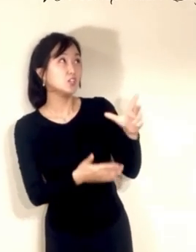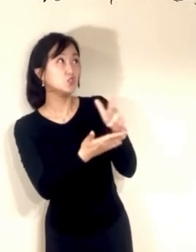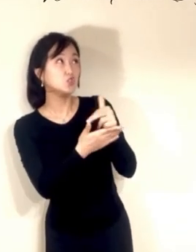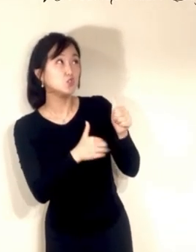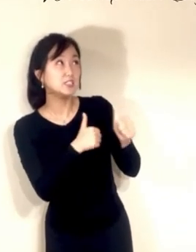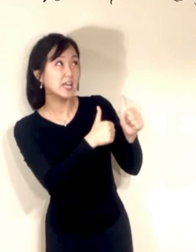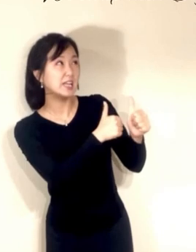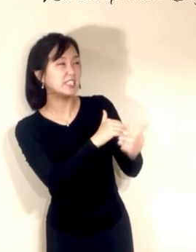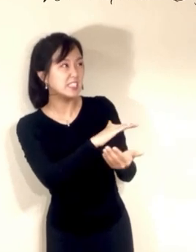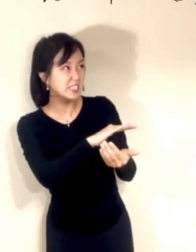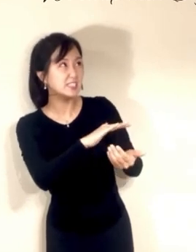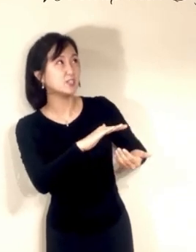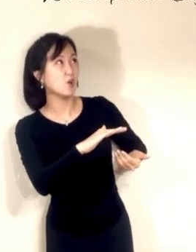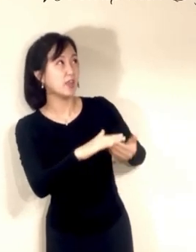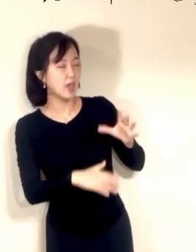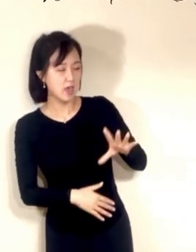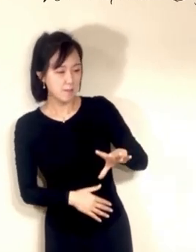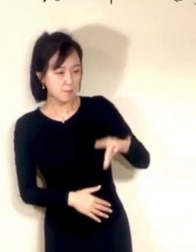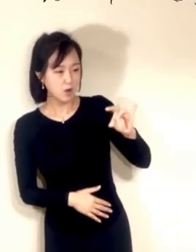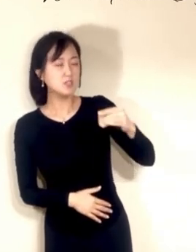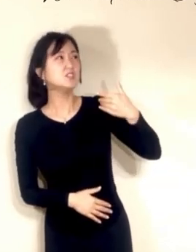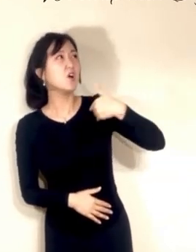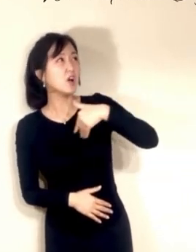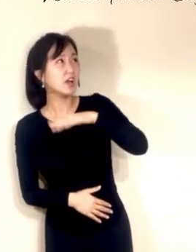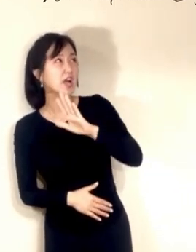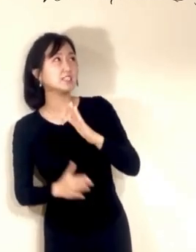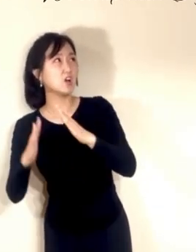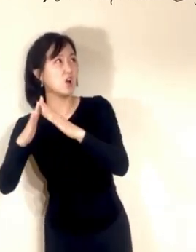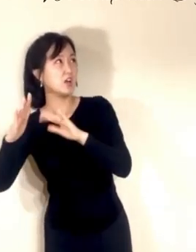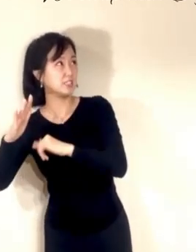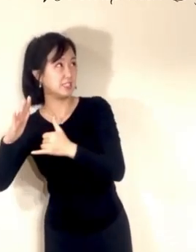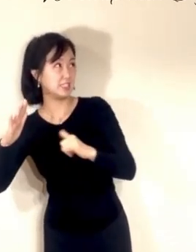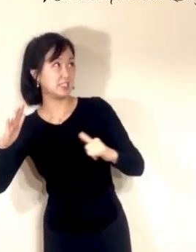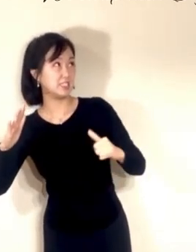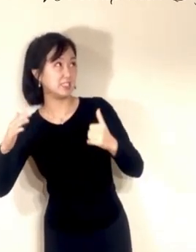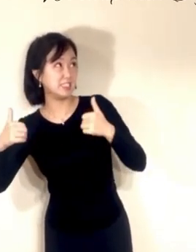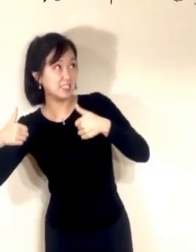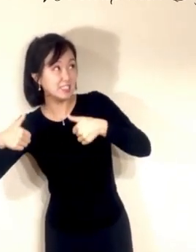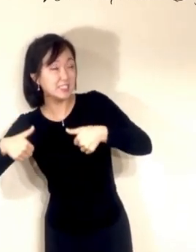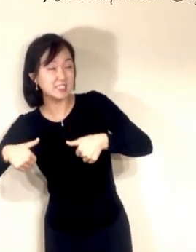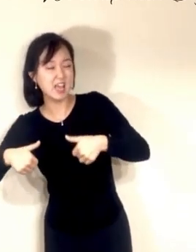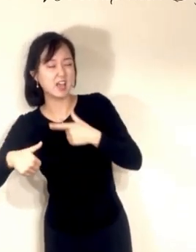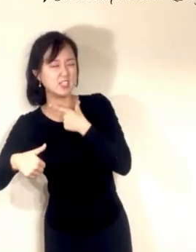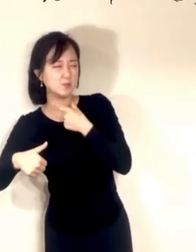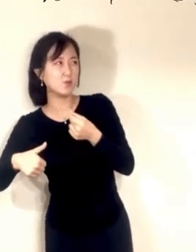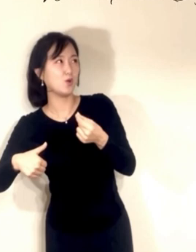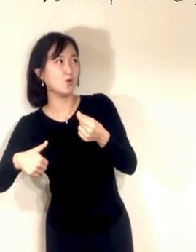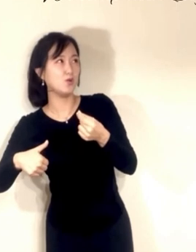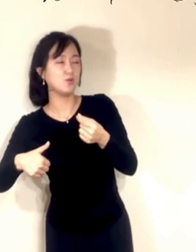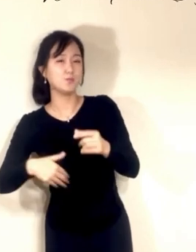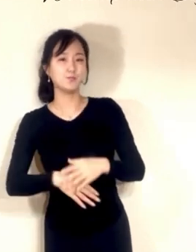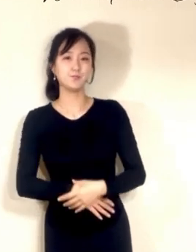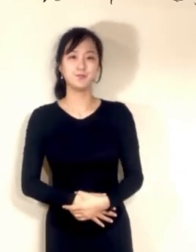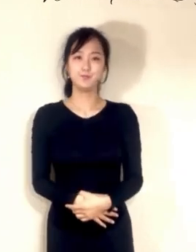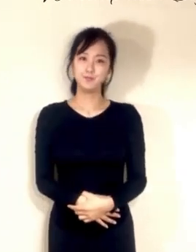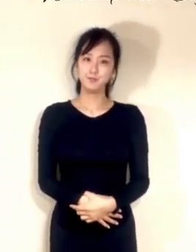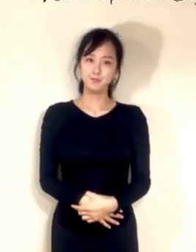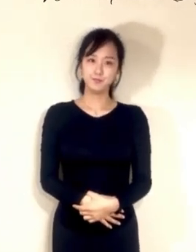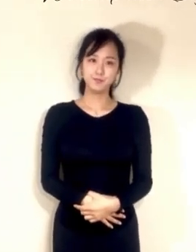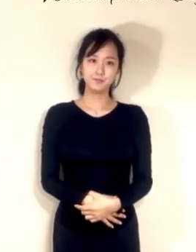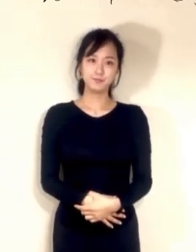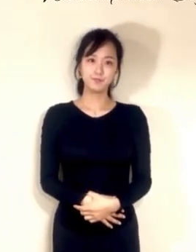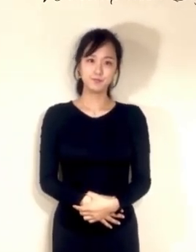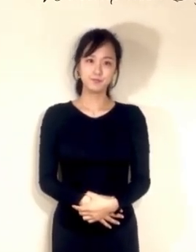이르되 주여 내가 주를 따르겠나이다마는 나로 먼저 내 가족을 작별하게